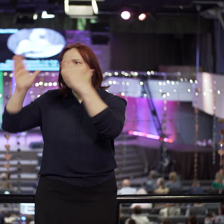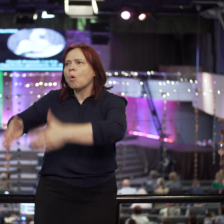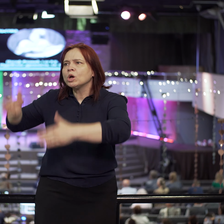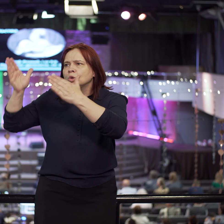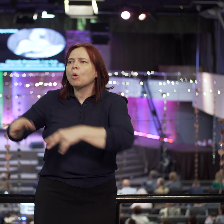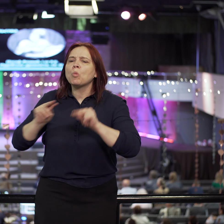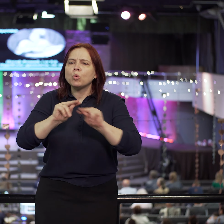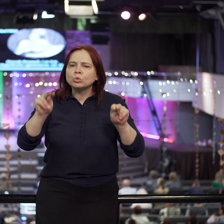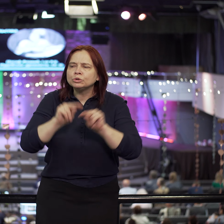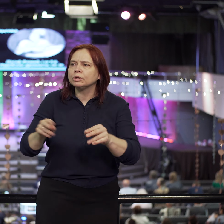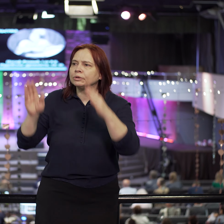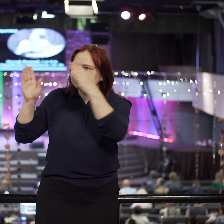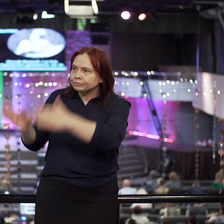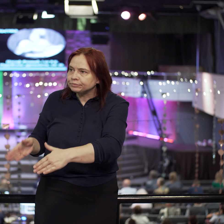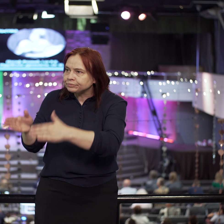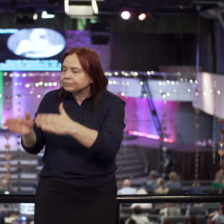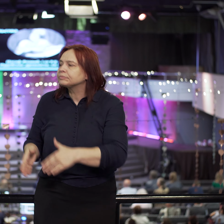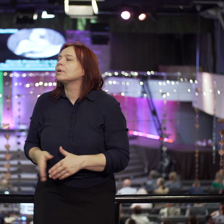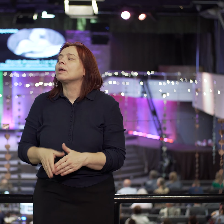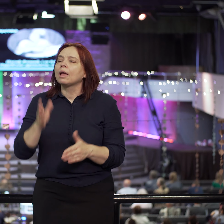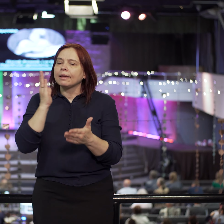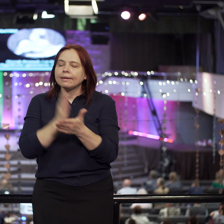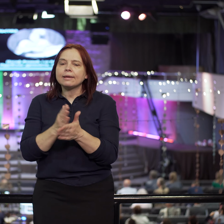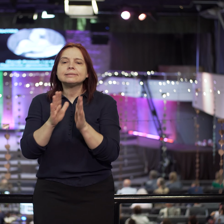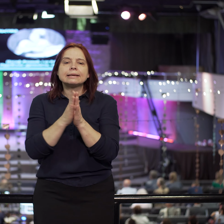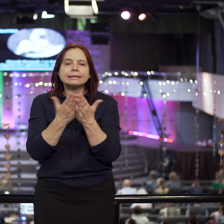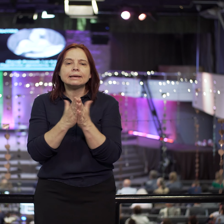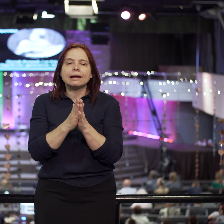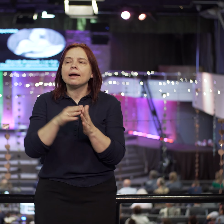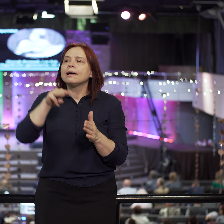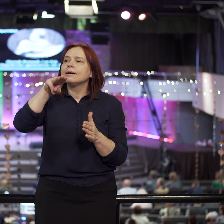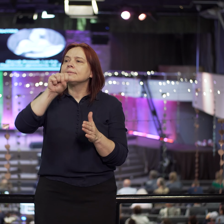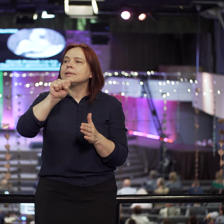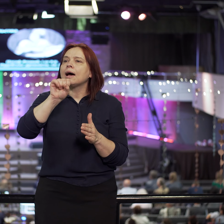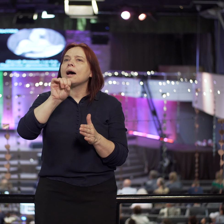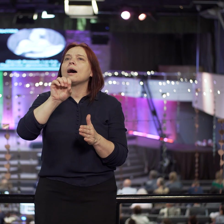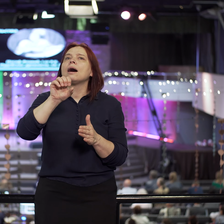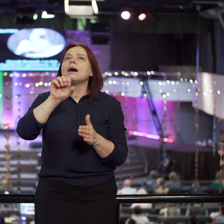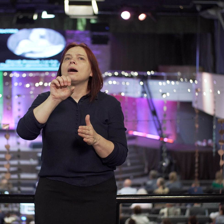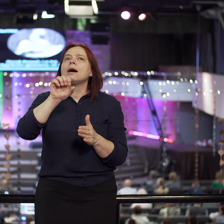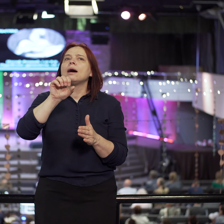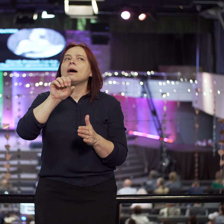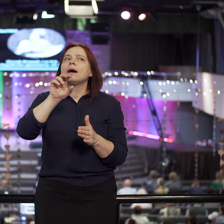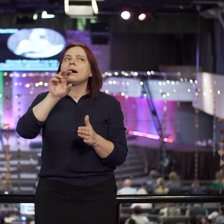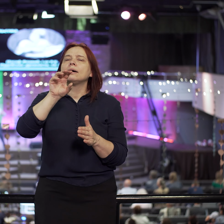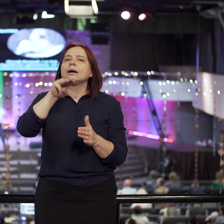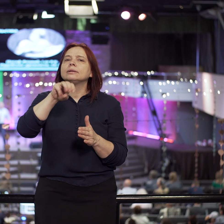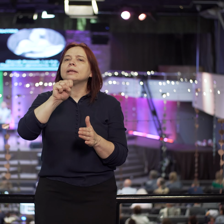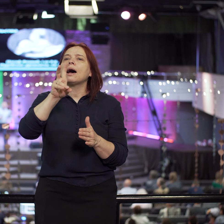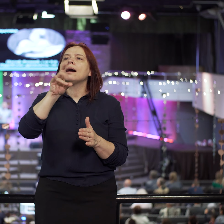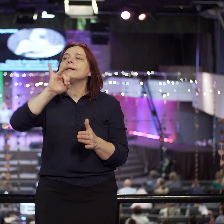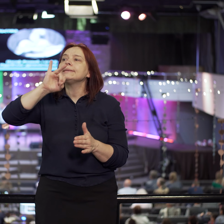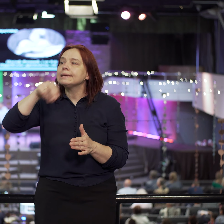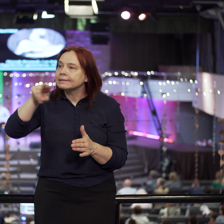Христова содержит книгу Таанит. Таанит обозначает пост. Это